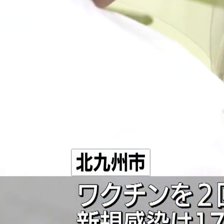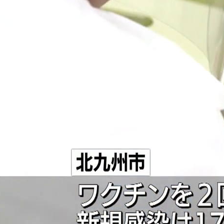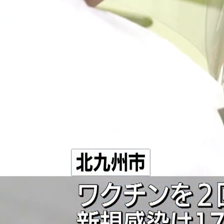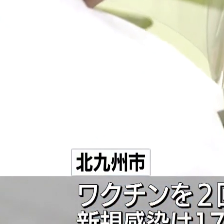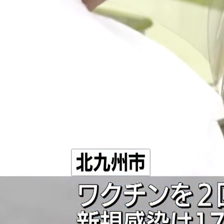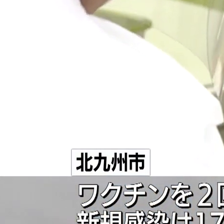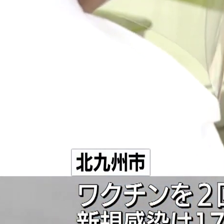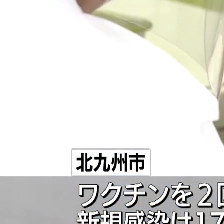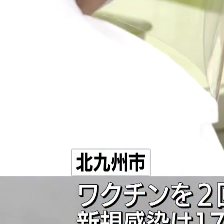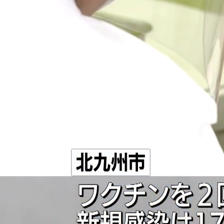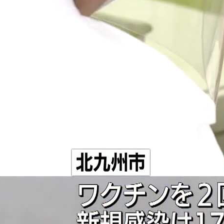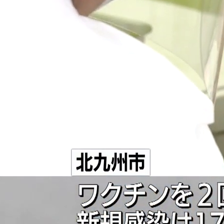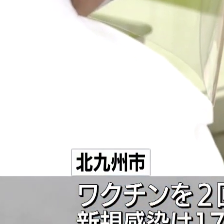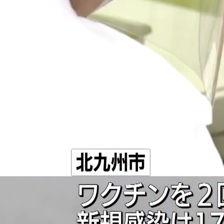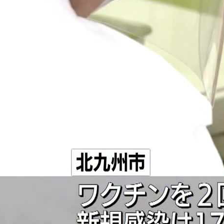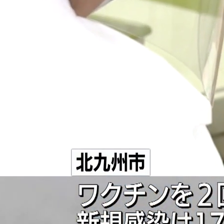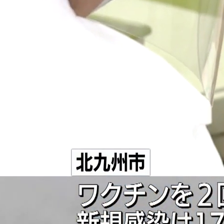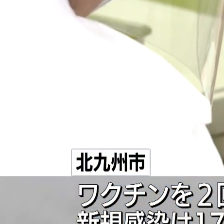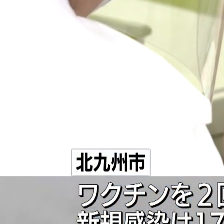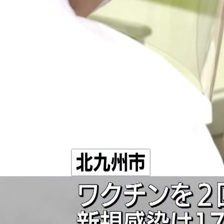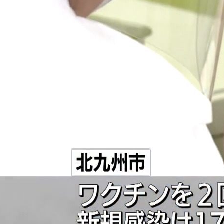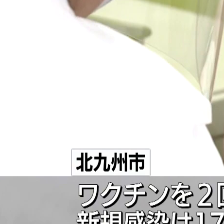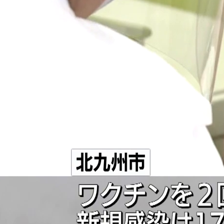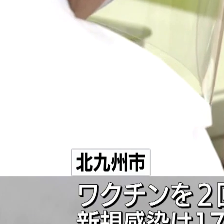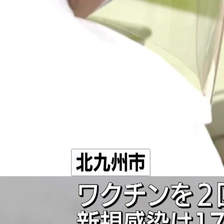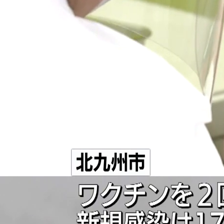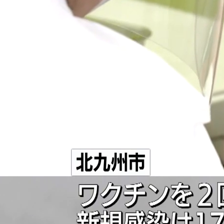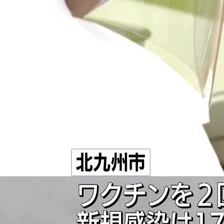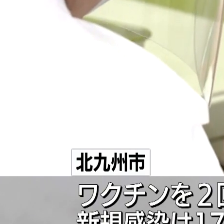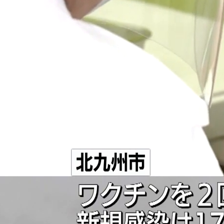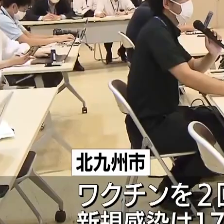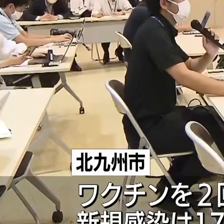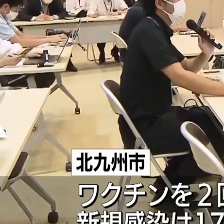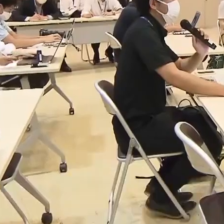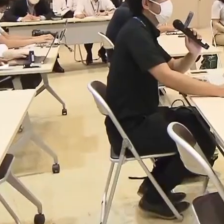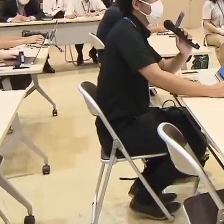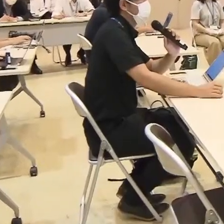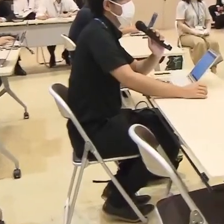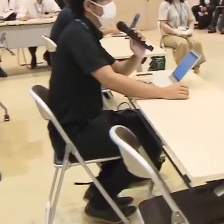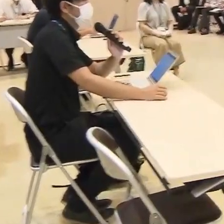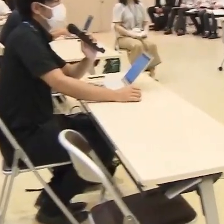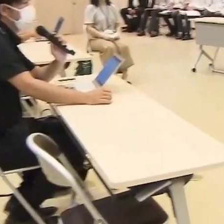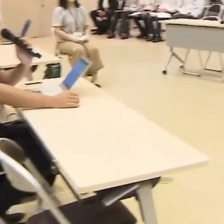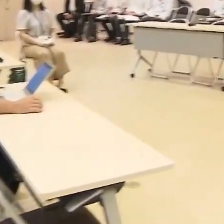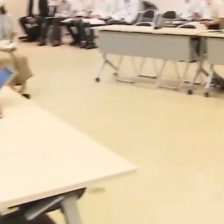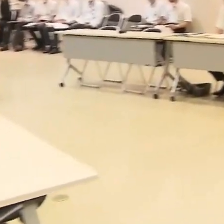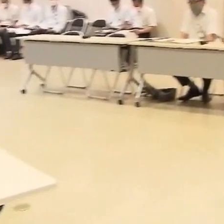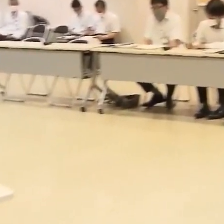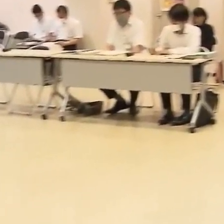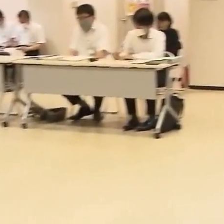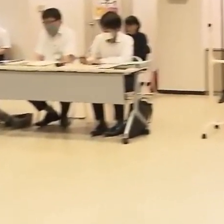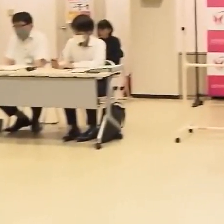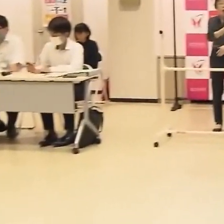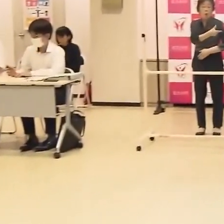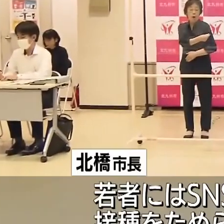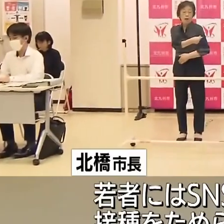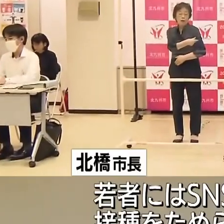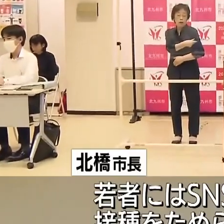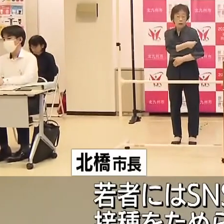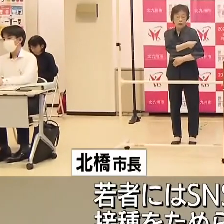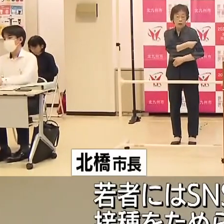にとどまるとしパンデミックの封じ込めにはワクチンが有効と強調しました若者には